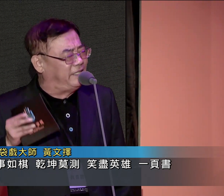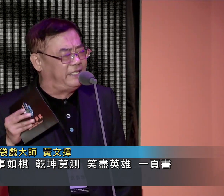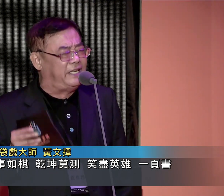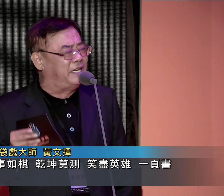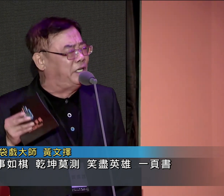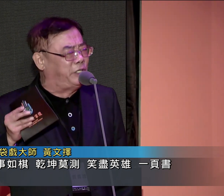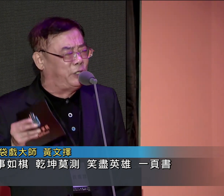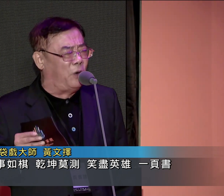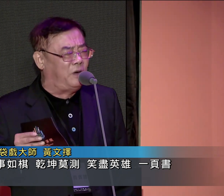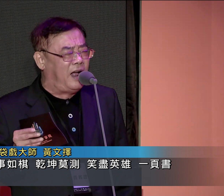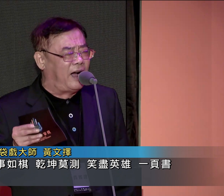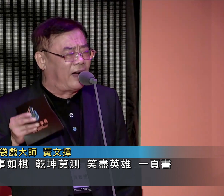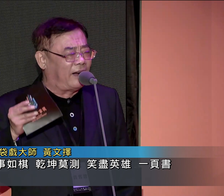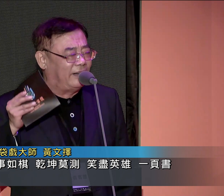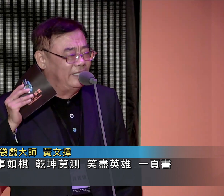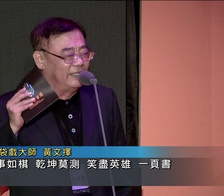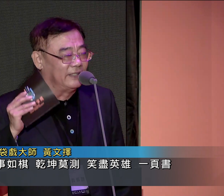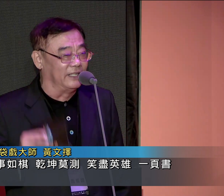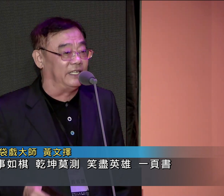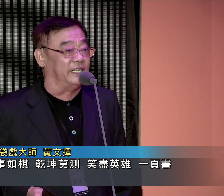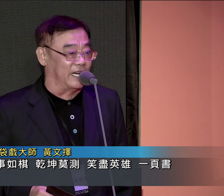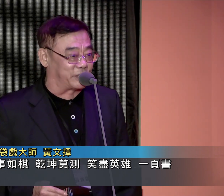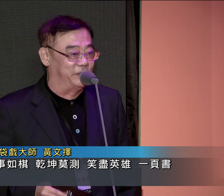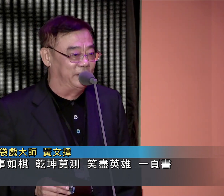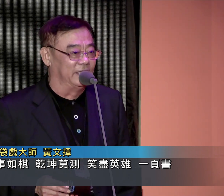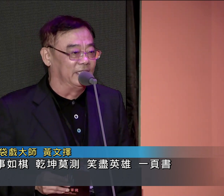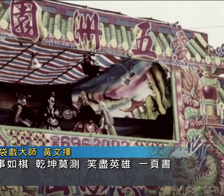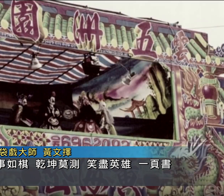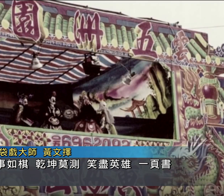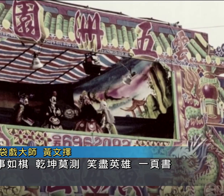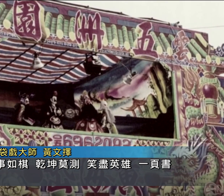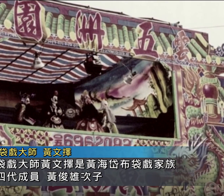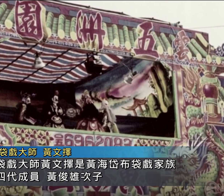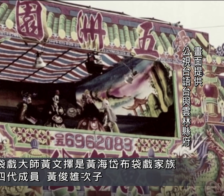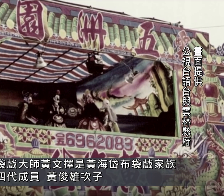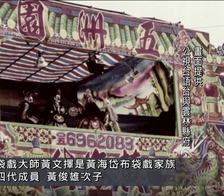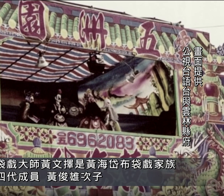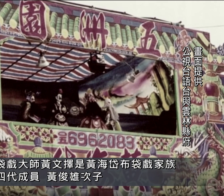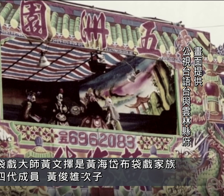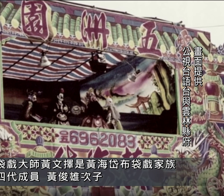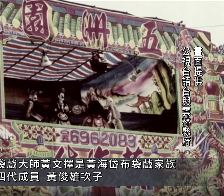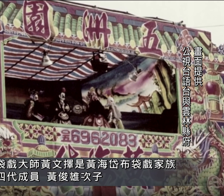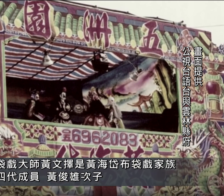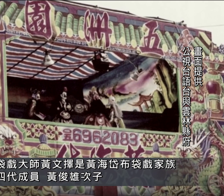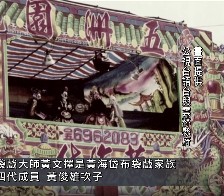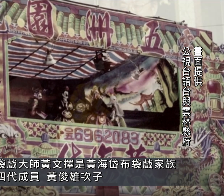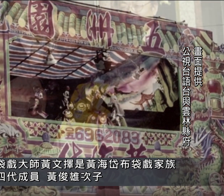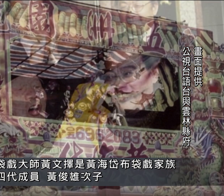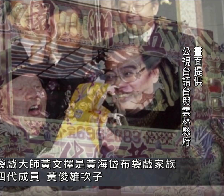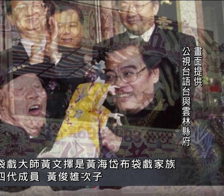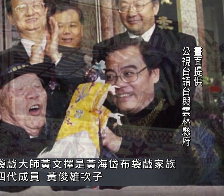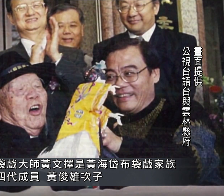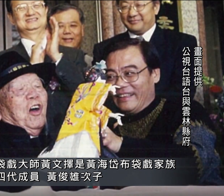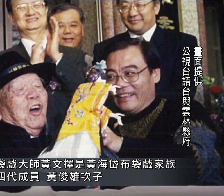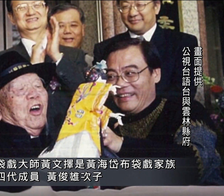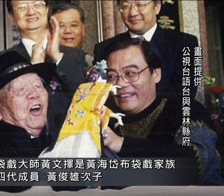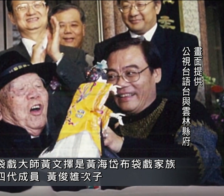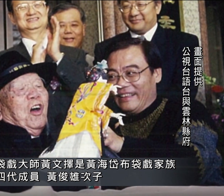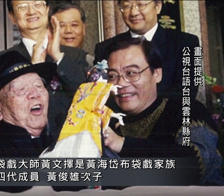英雄啊！一牙叔， 布袋戏大师黄文泽是黄海带布袋戏家族第四代成员黄俊